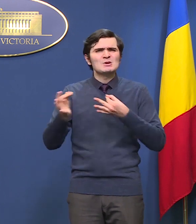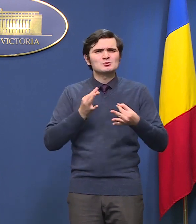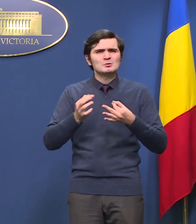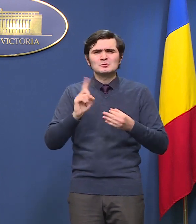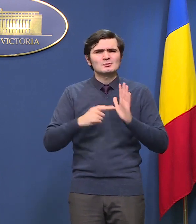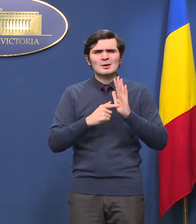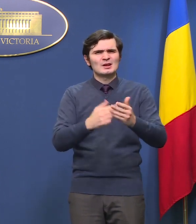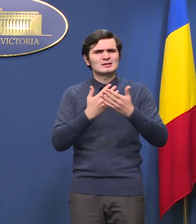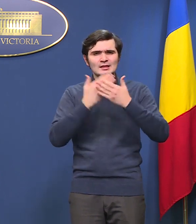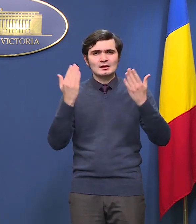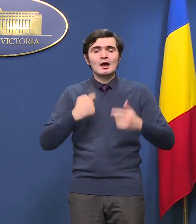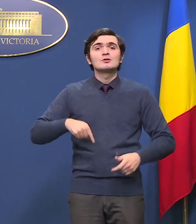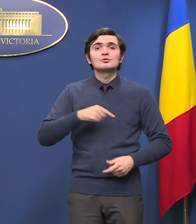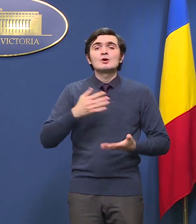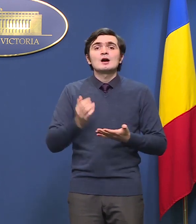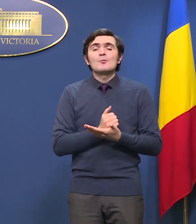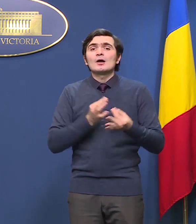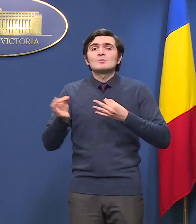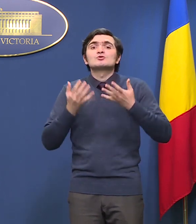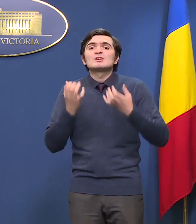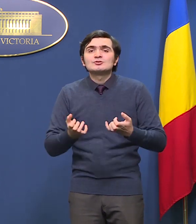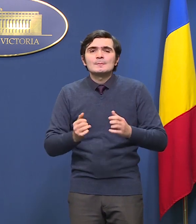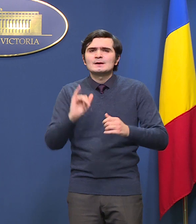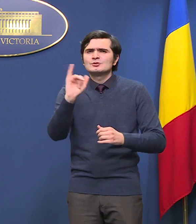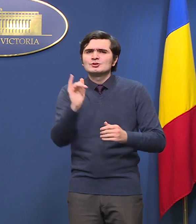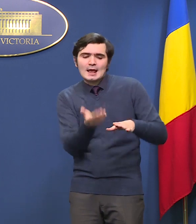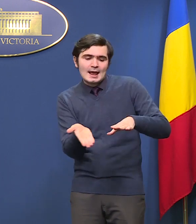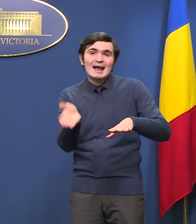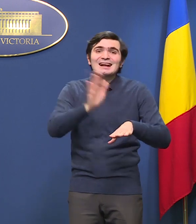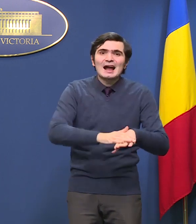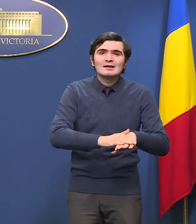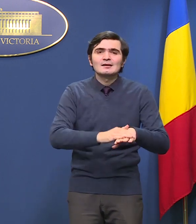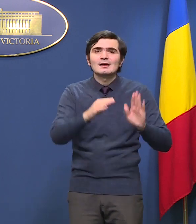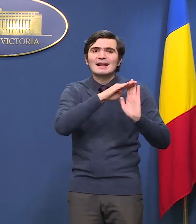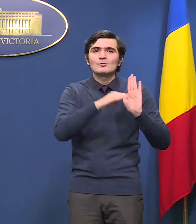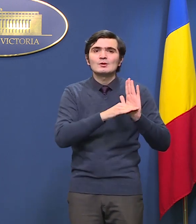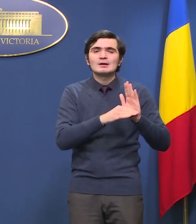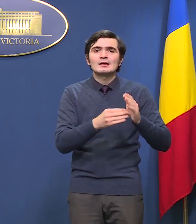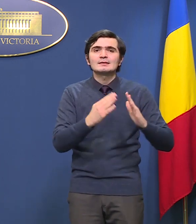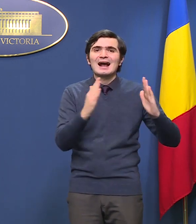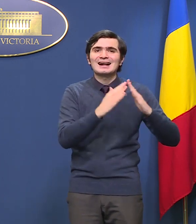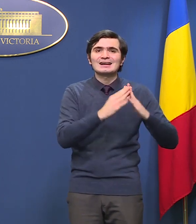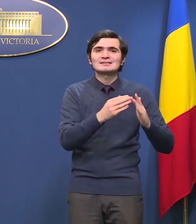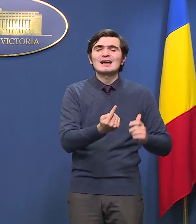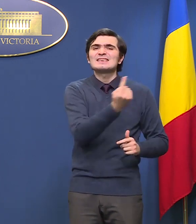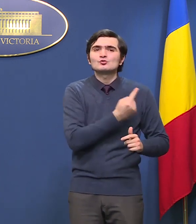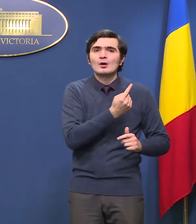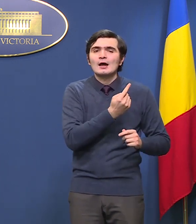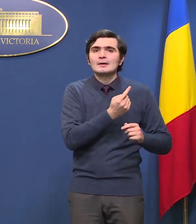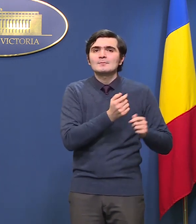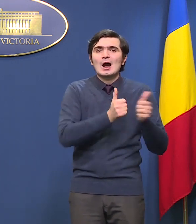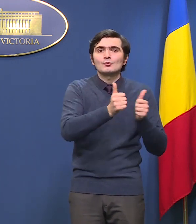clar. Deci noi am luat măsura ca cine încalcă izolarea la domiciliu, automat să intre în